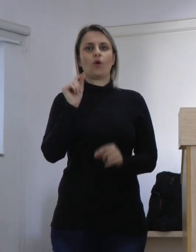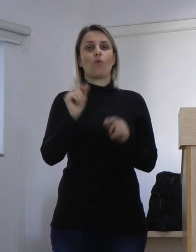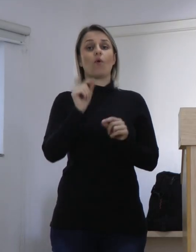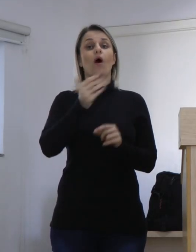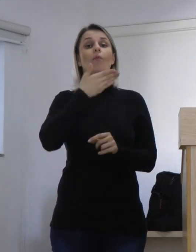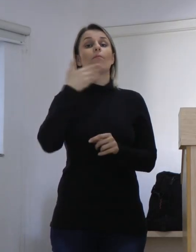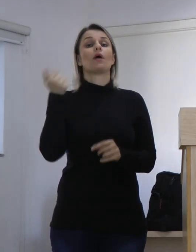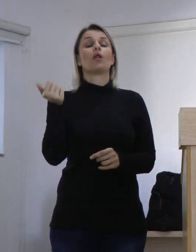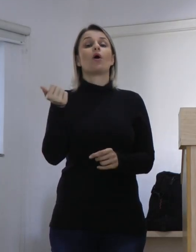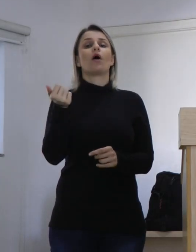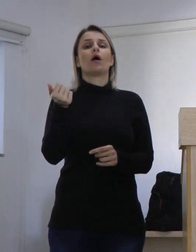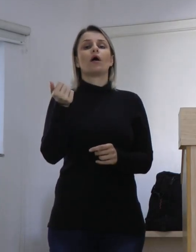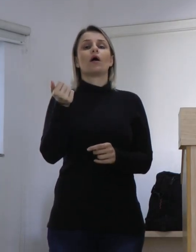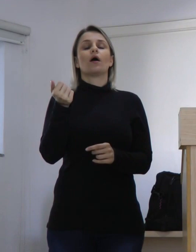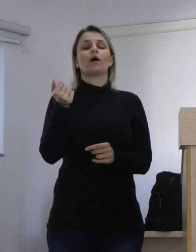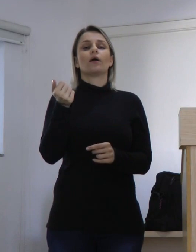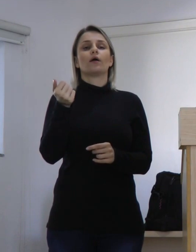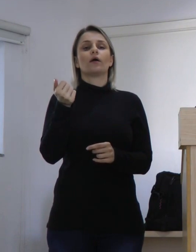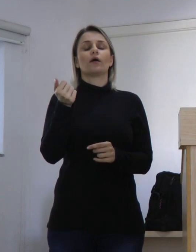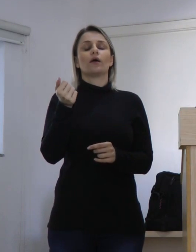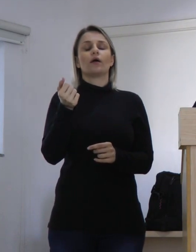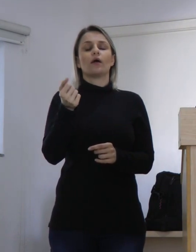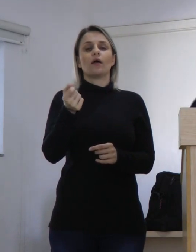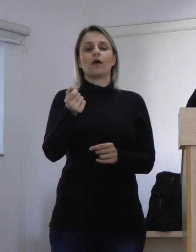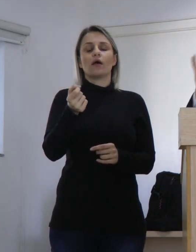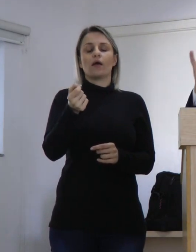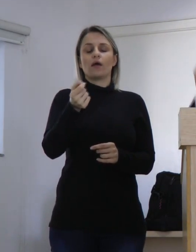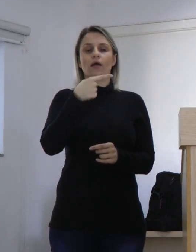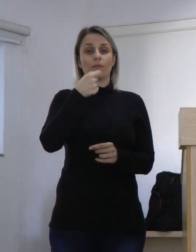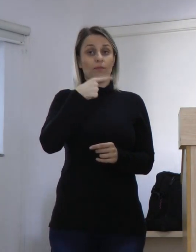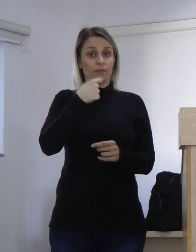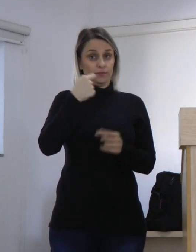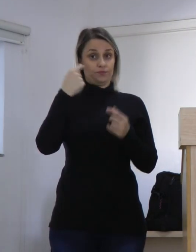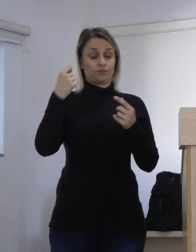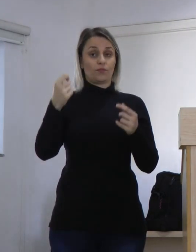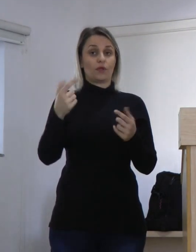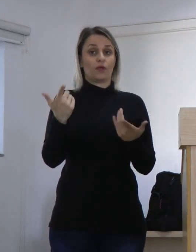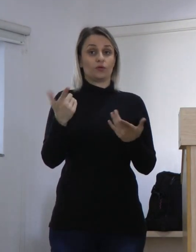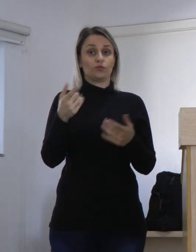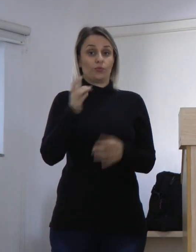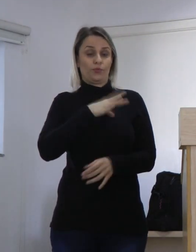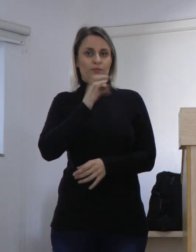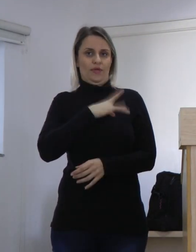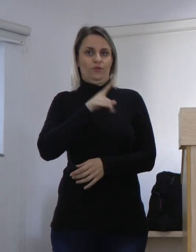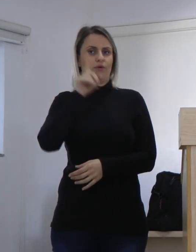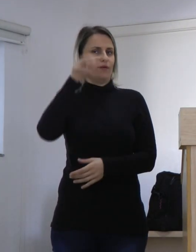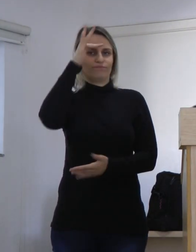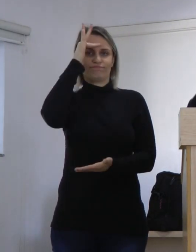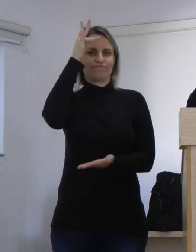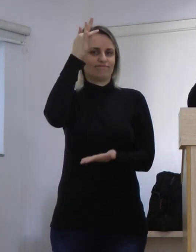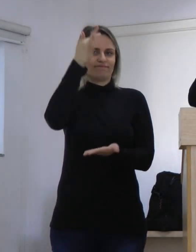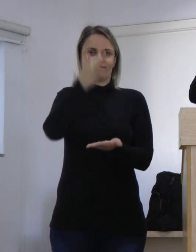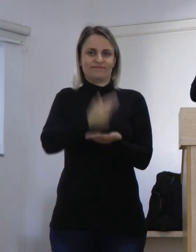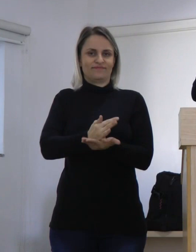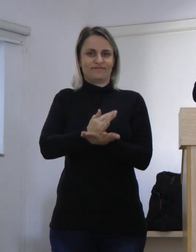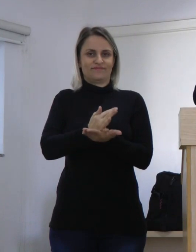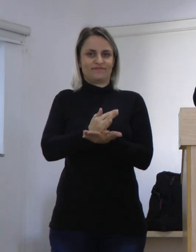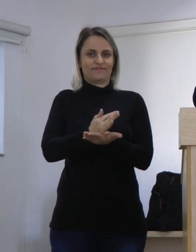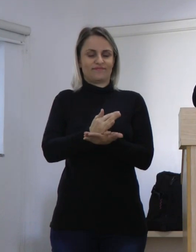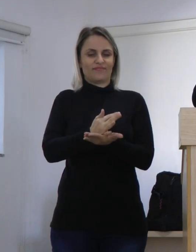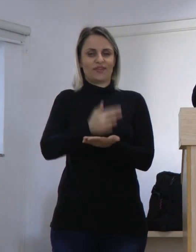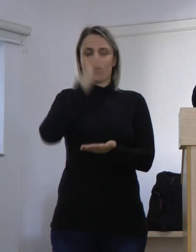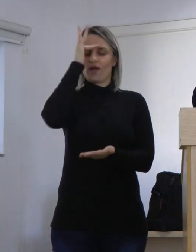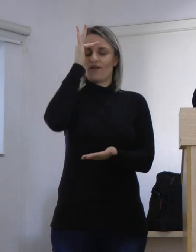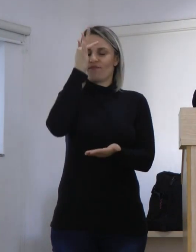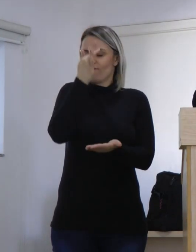A fé. A fé é a mãe de muitas virtudes, ensina o Evangelho segundo o Espiritismo. E fé inabalável é somente aquela